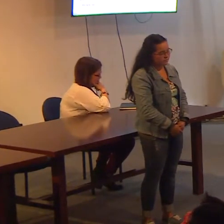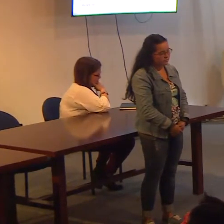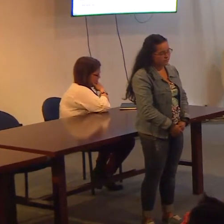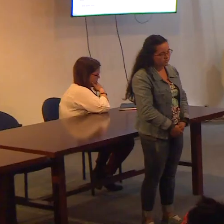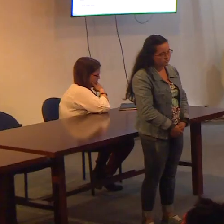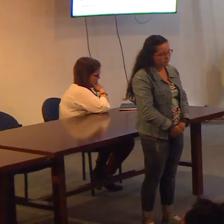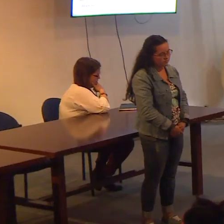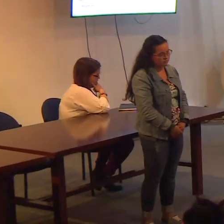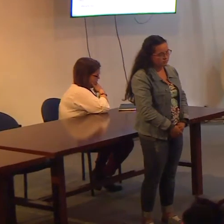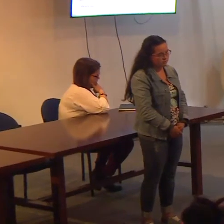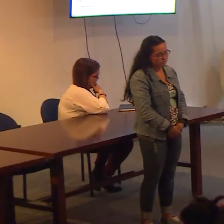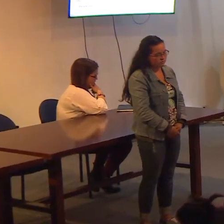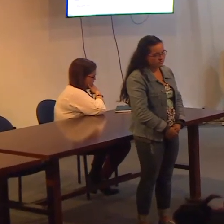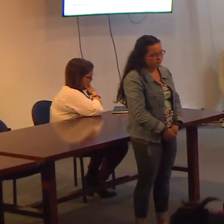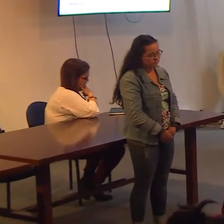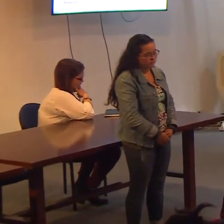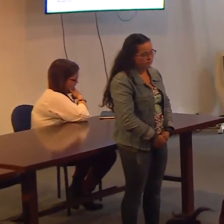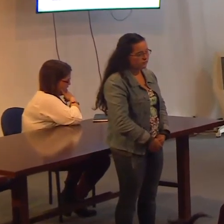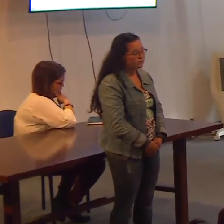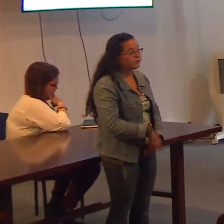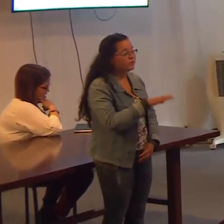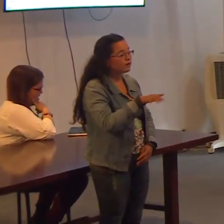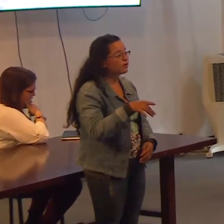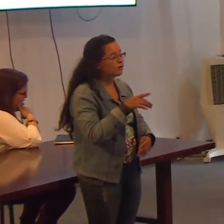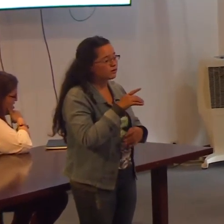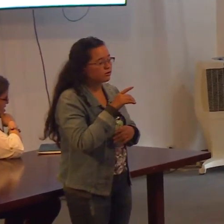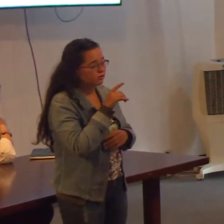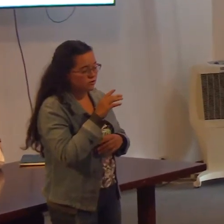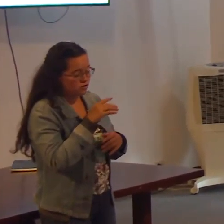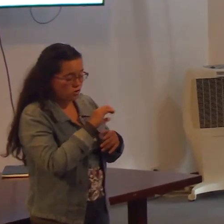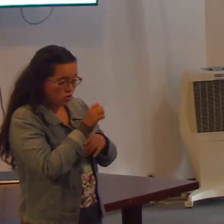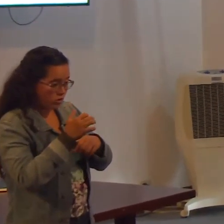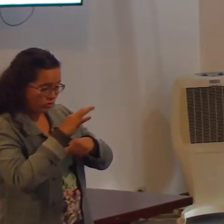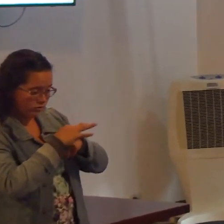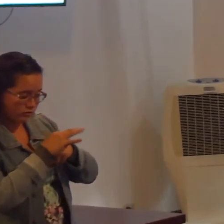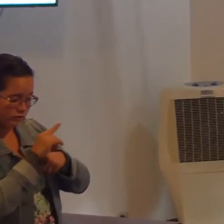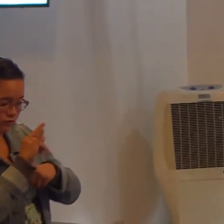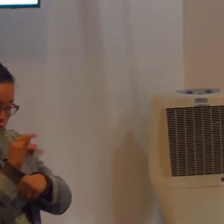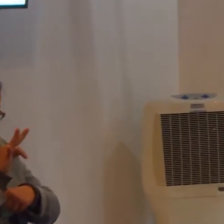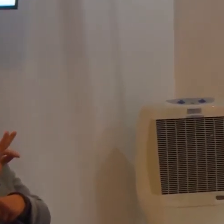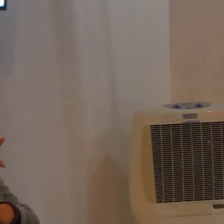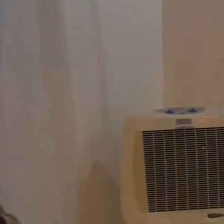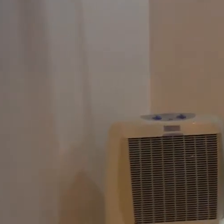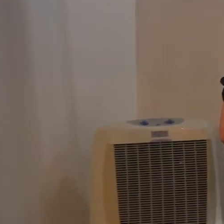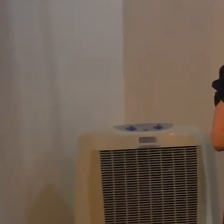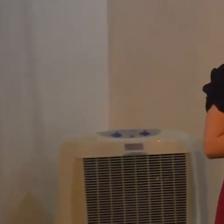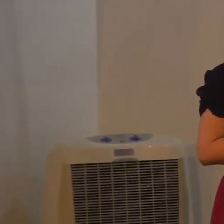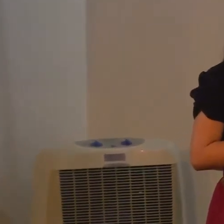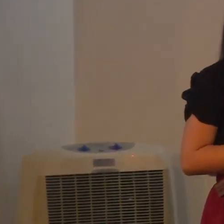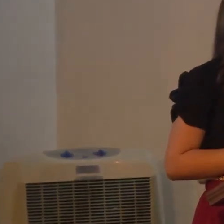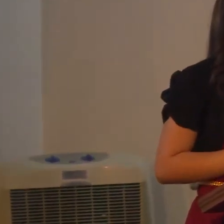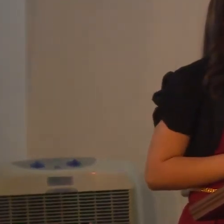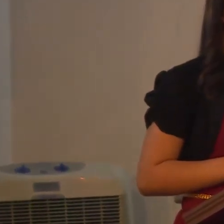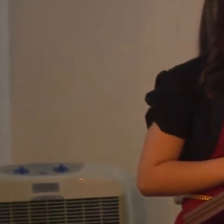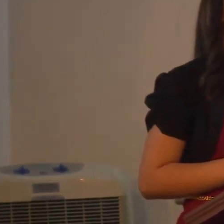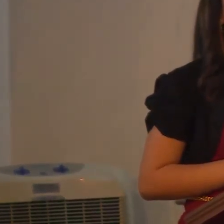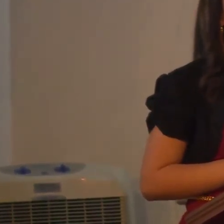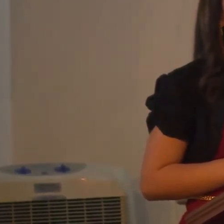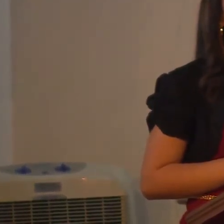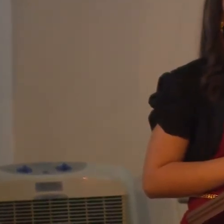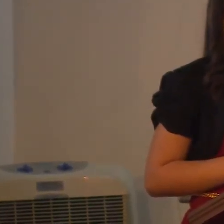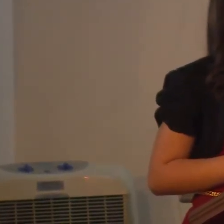Por último, Futura, que significa Fundación para el Desarrollo de la Población Autista. En